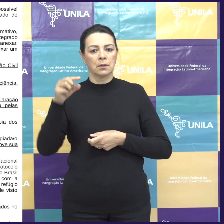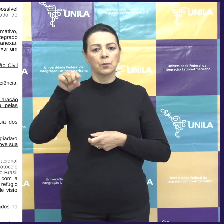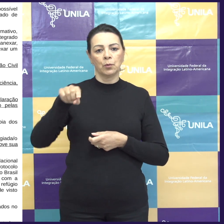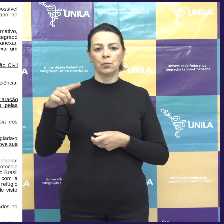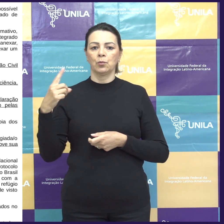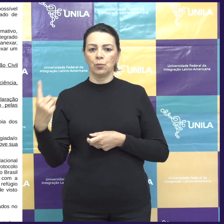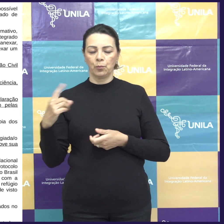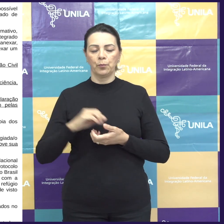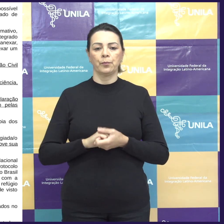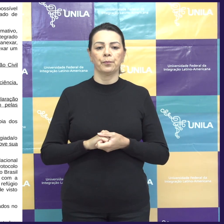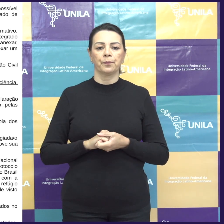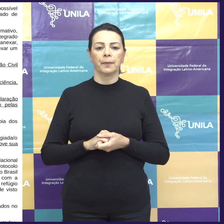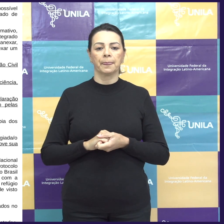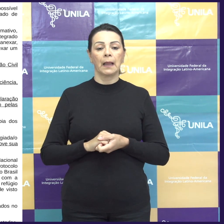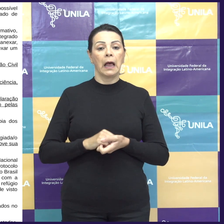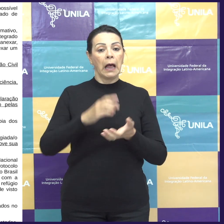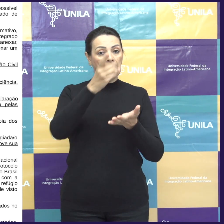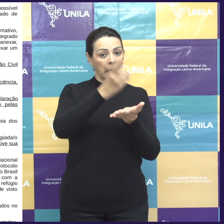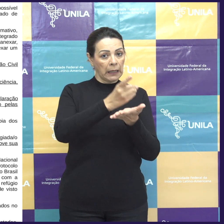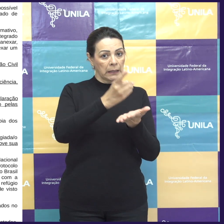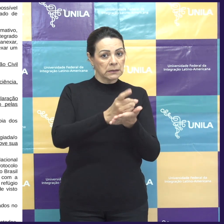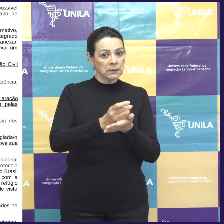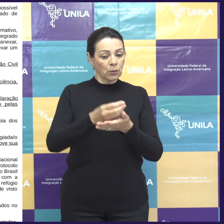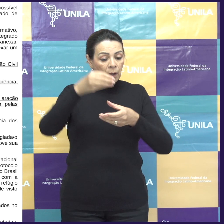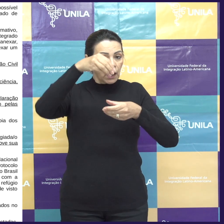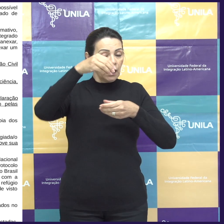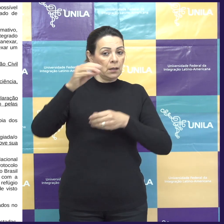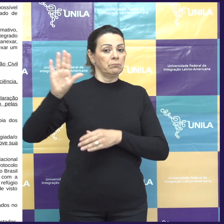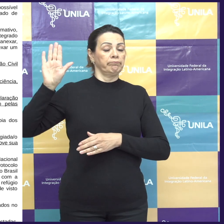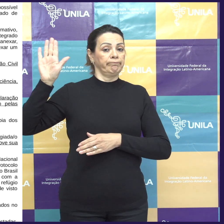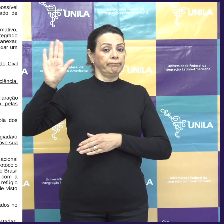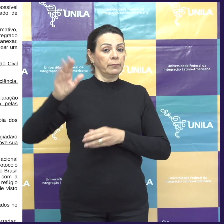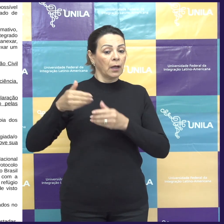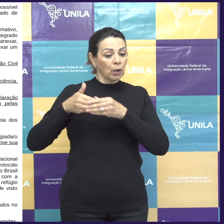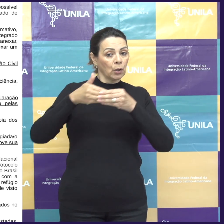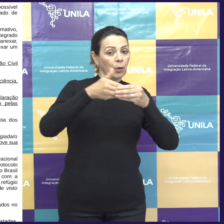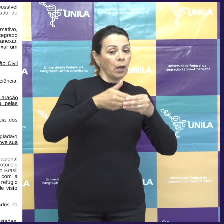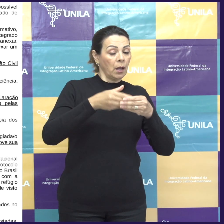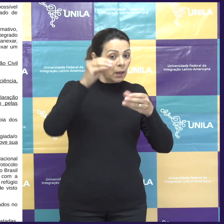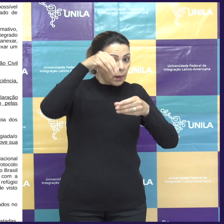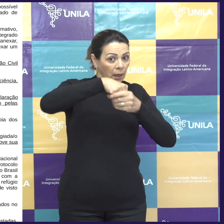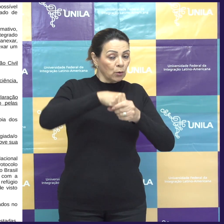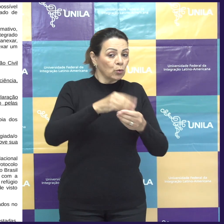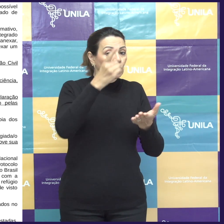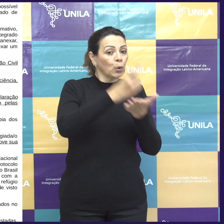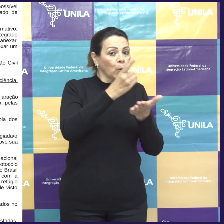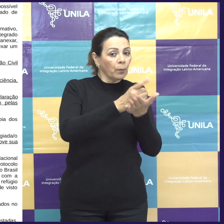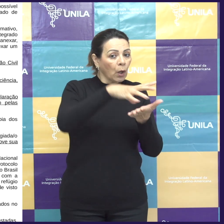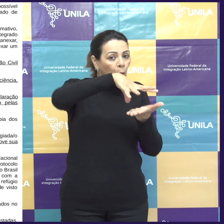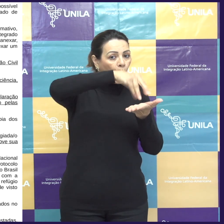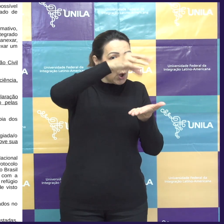4.10.6.3.1 A declaração de pertencimento deverá ser acompanhada de cópia dos documentos das lideranças.